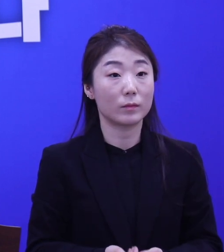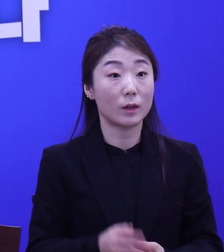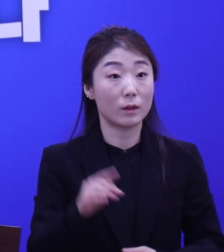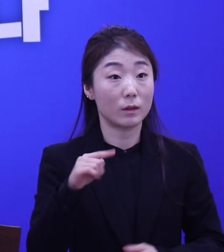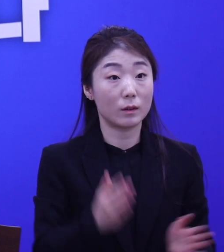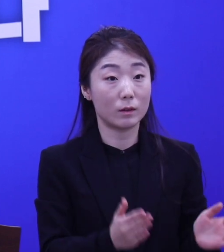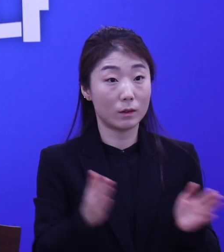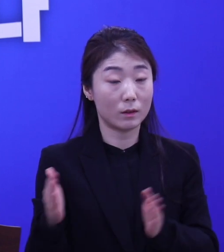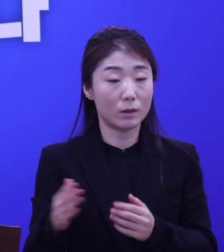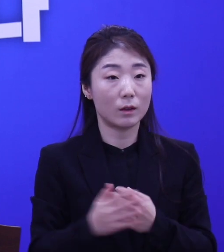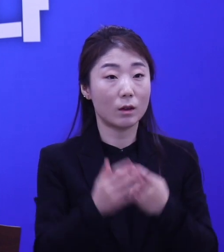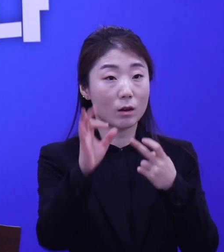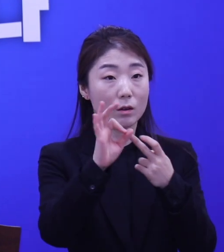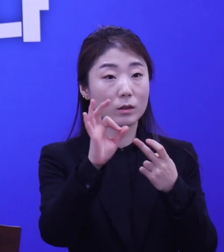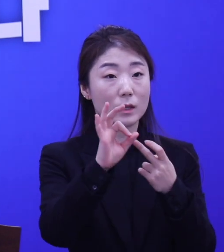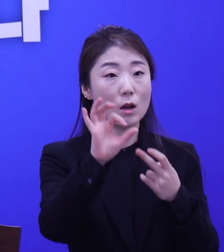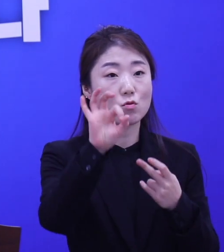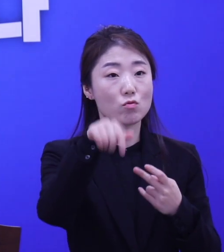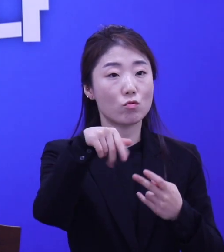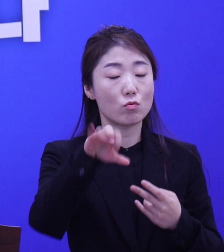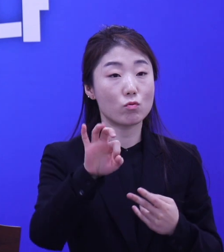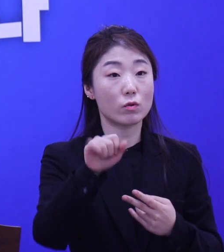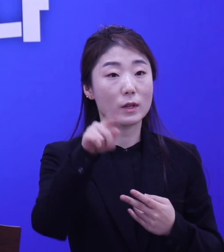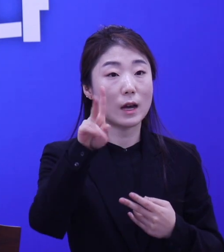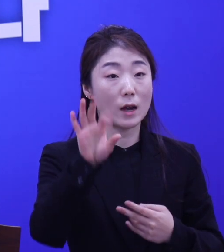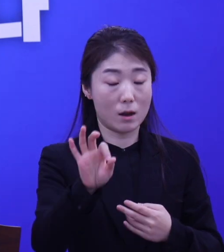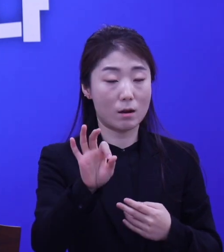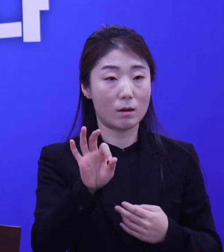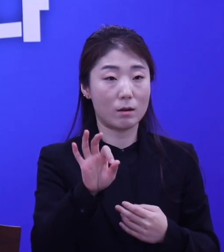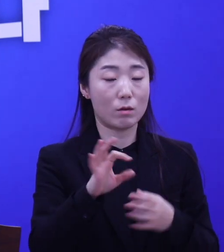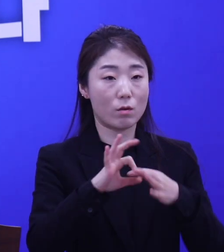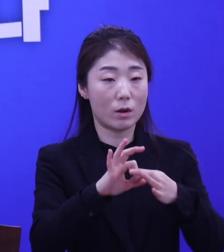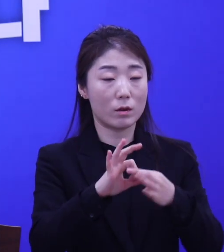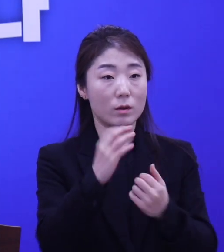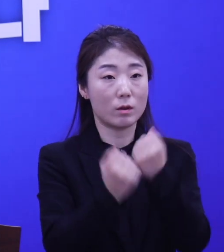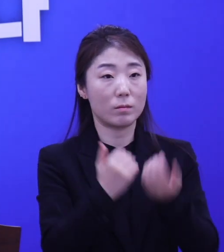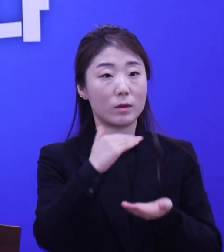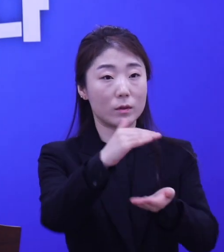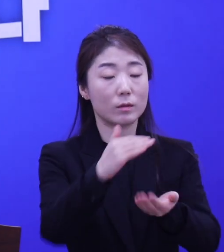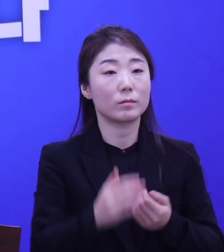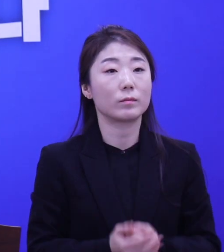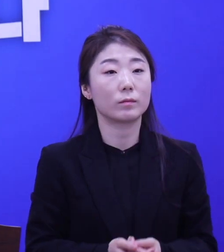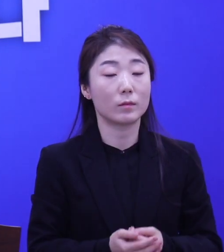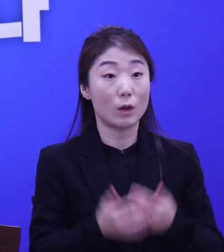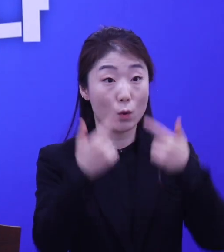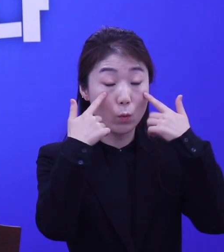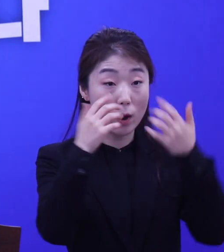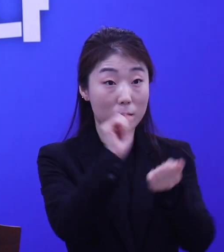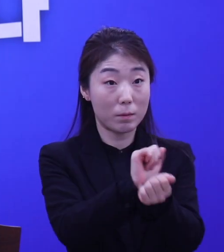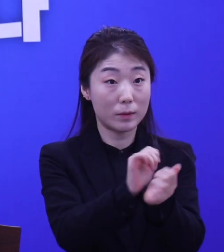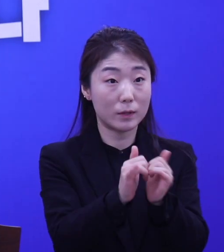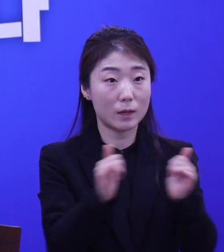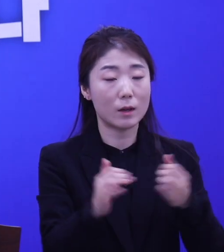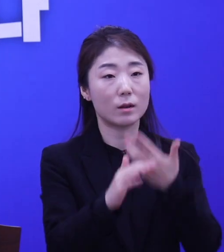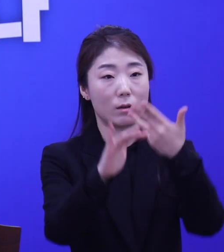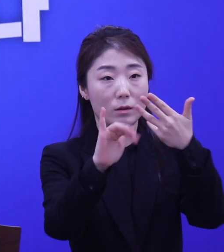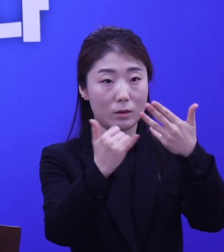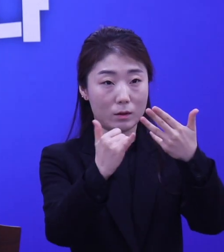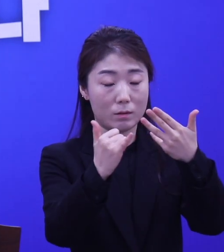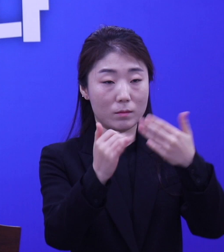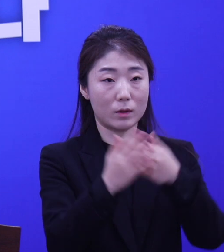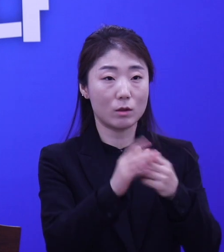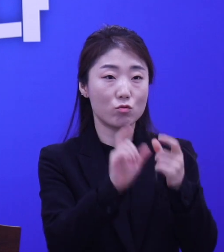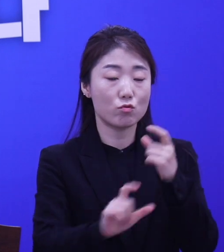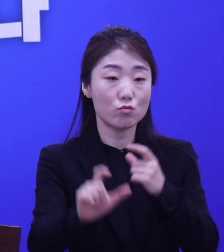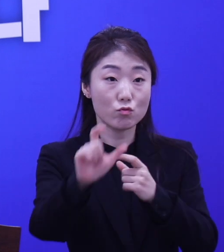다음은 거창군 웅양면 관련 사항을 말씀드리겠습니다. 거창군 웅양면 확진자는 현재 8명이고